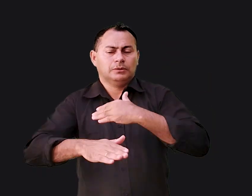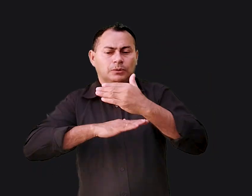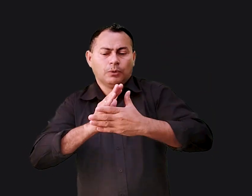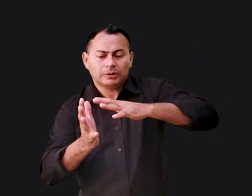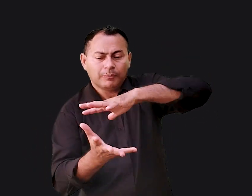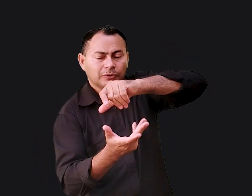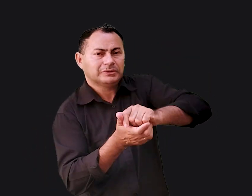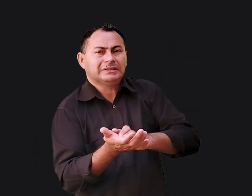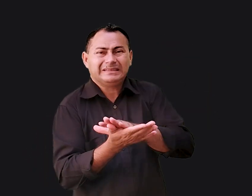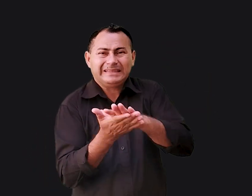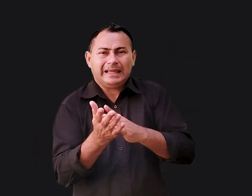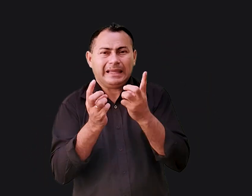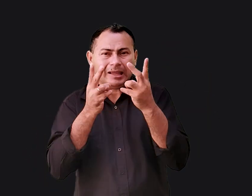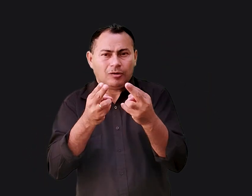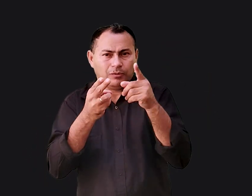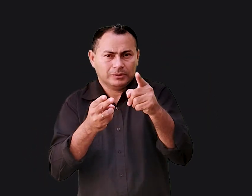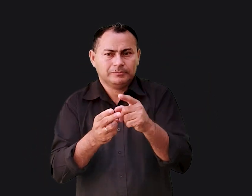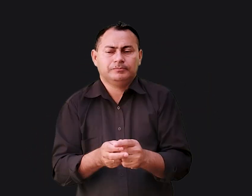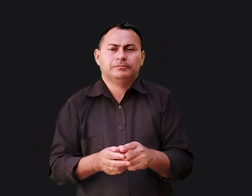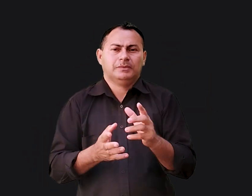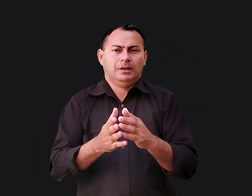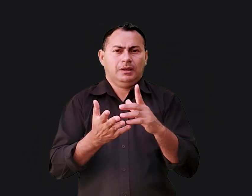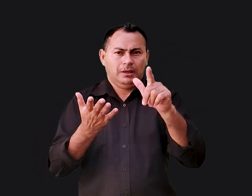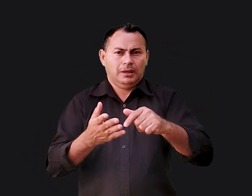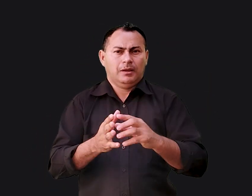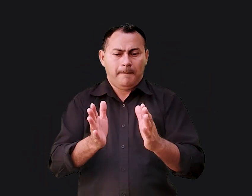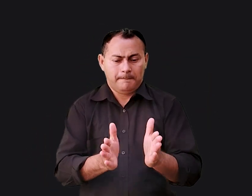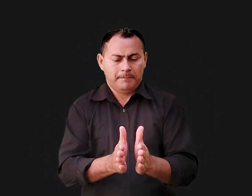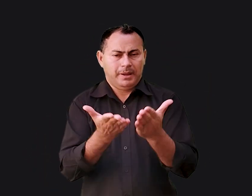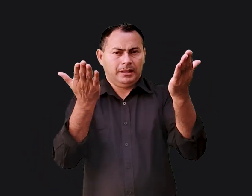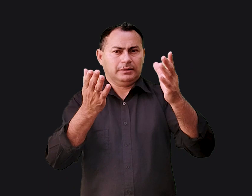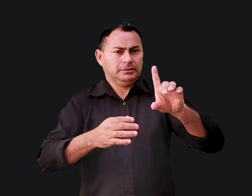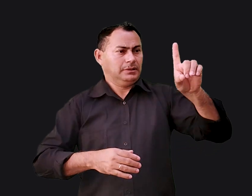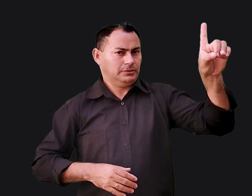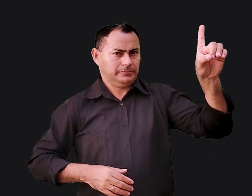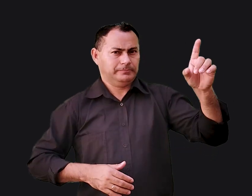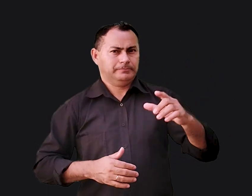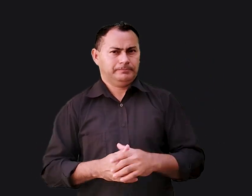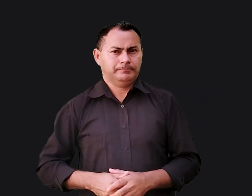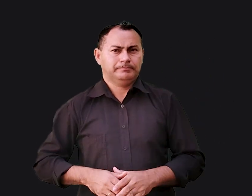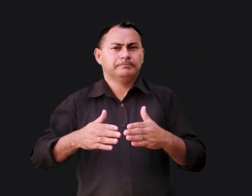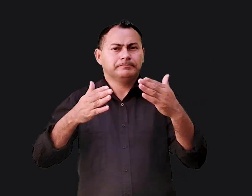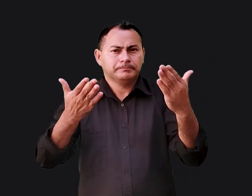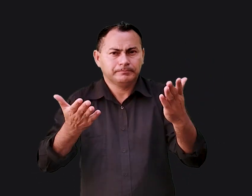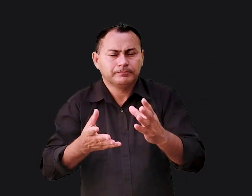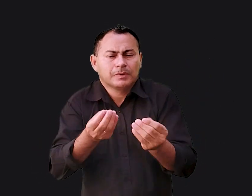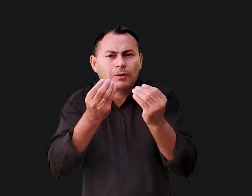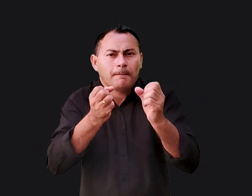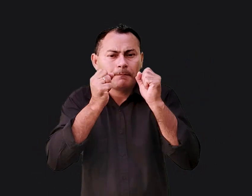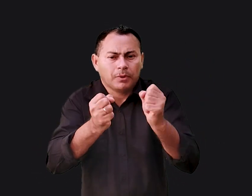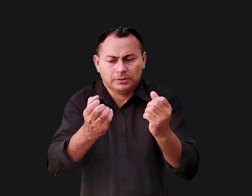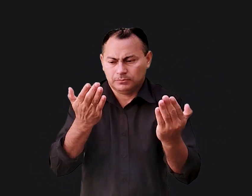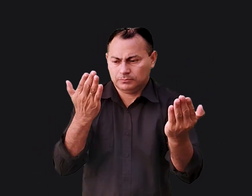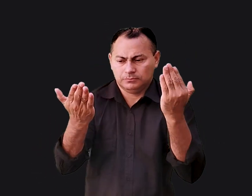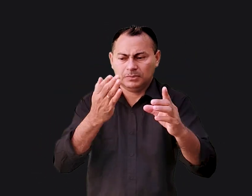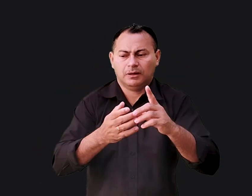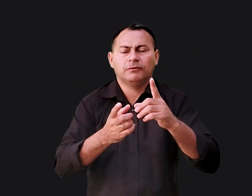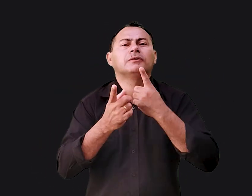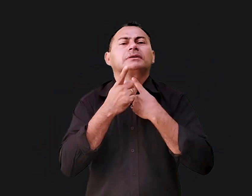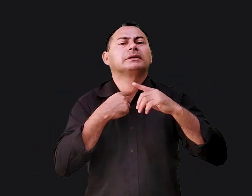há ninguém igual a você. Esse é um dos grandes milagres de Deus. Então, como podemos comparar a vontade de Deus